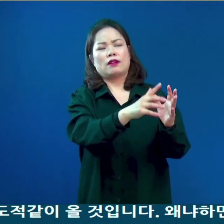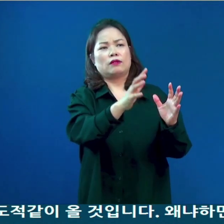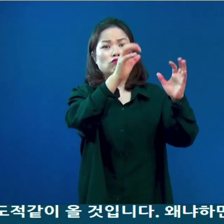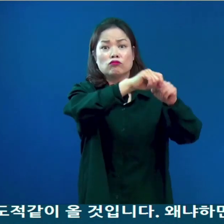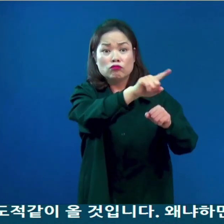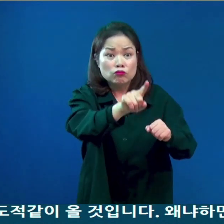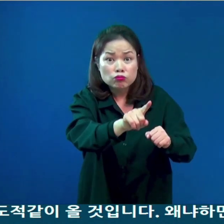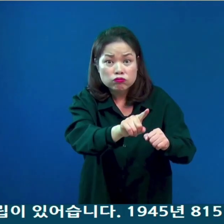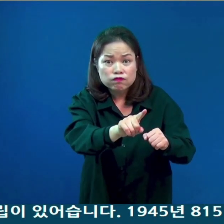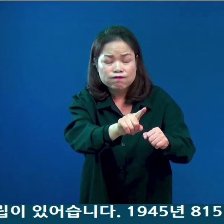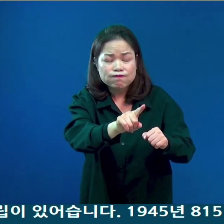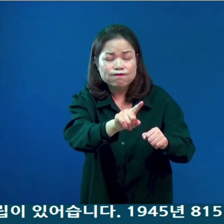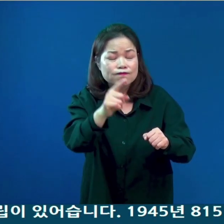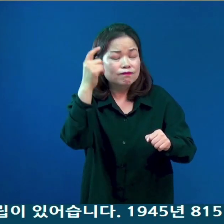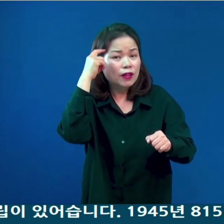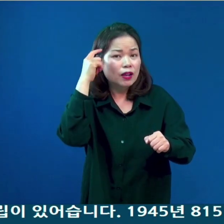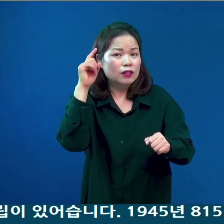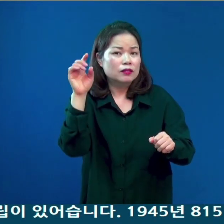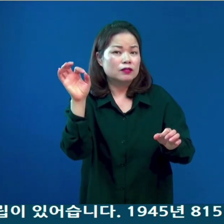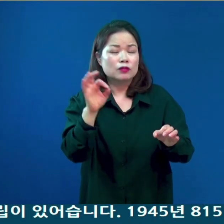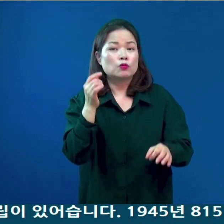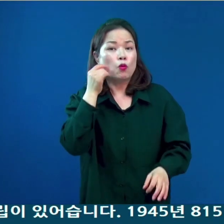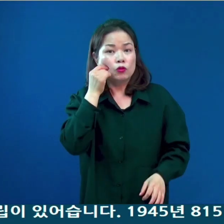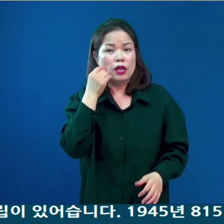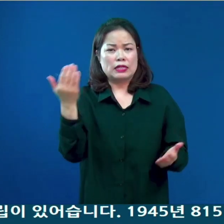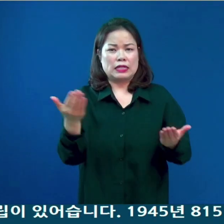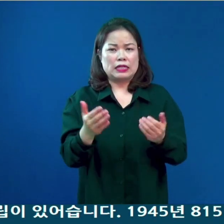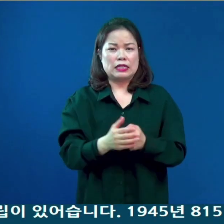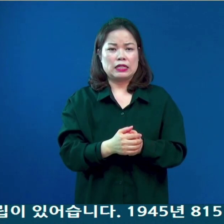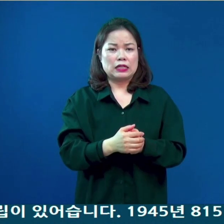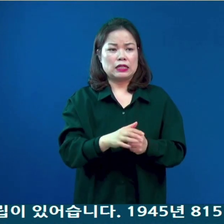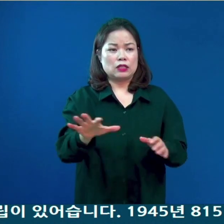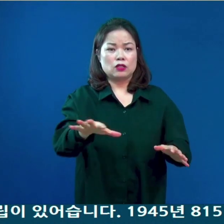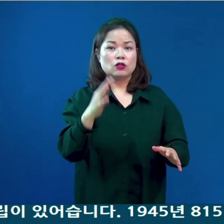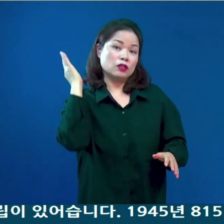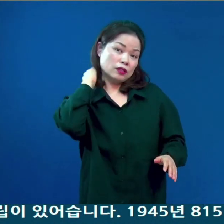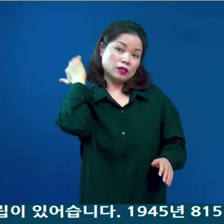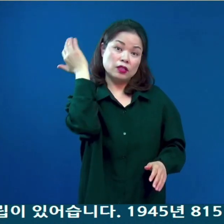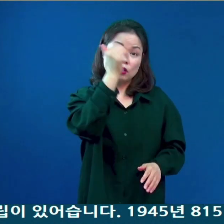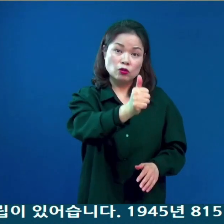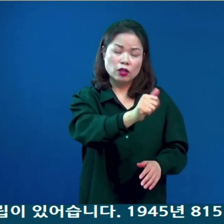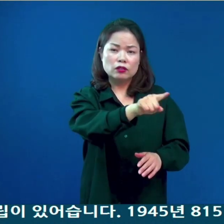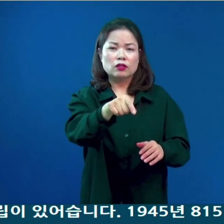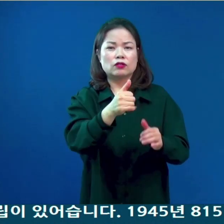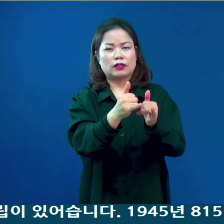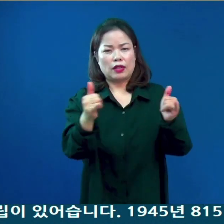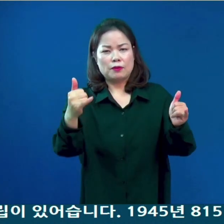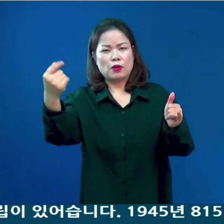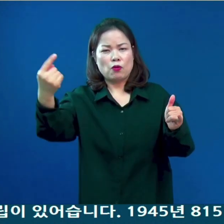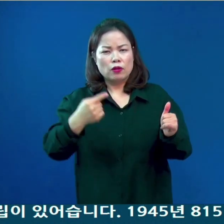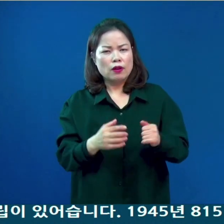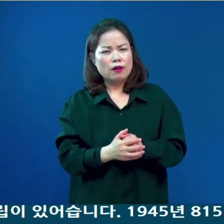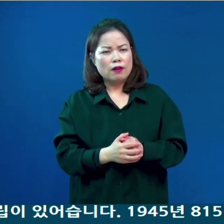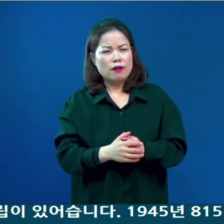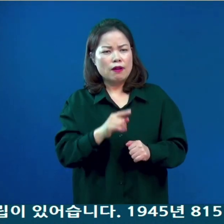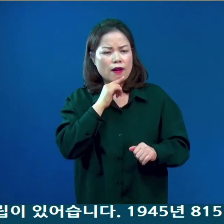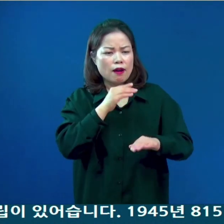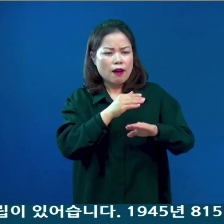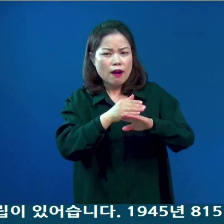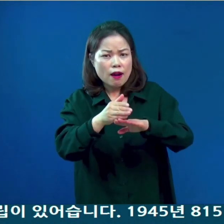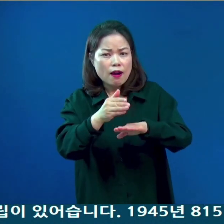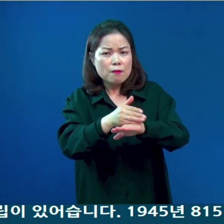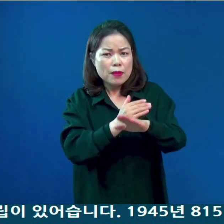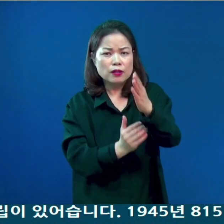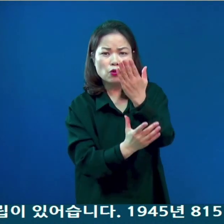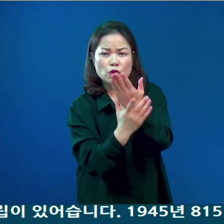생각하지 못했습니다. 당시에 그 소독의 총리였던 대통령이었던 사람이 와서 한반도의